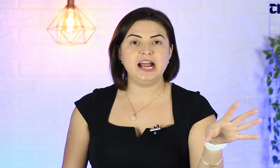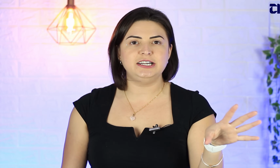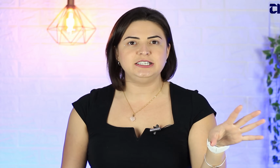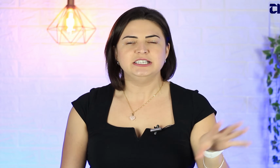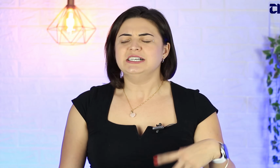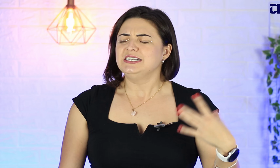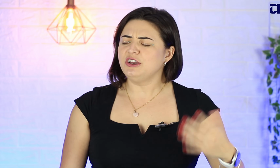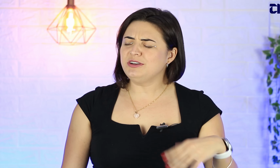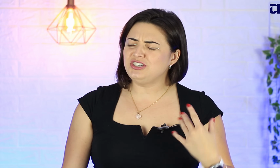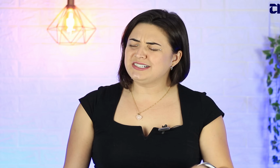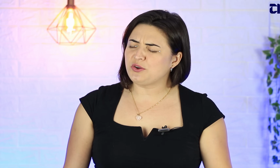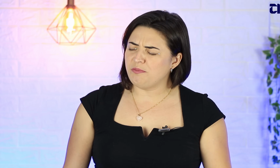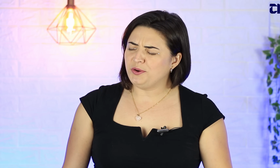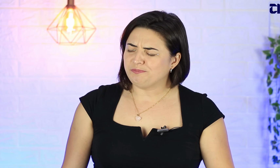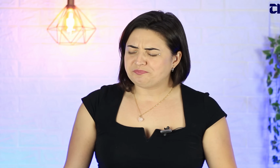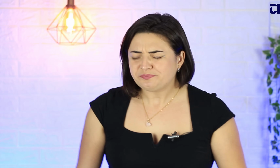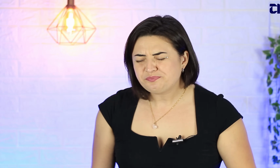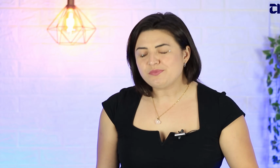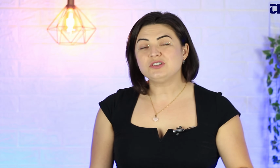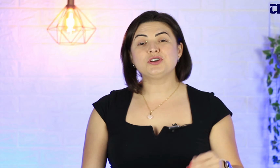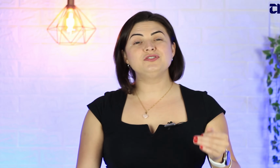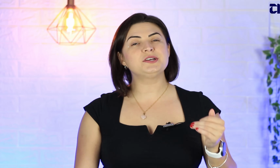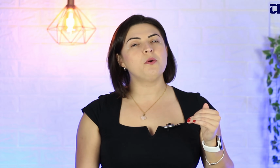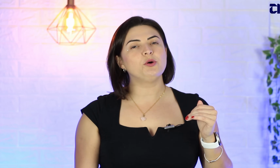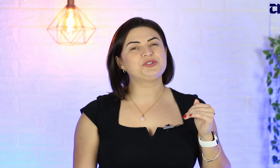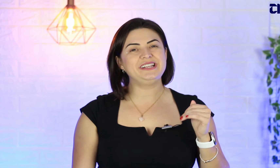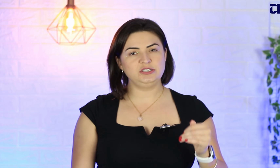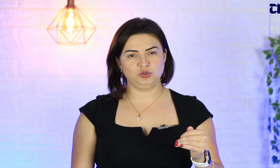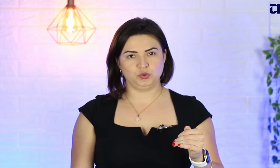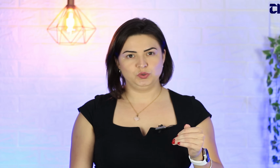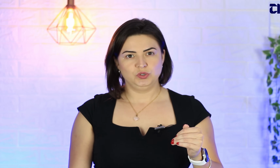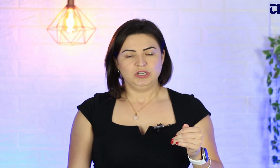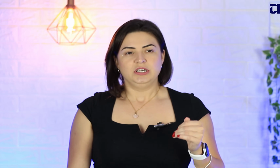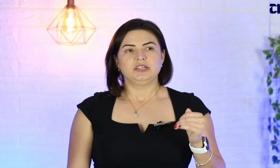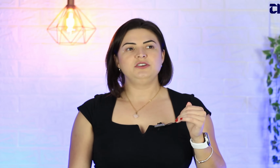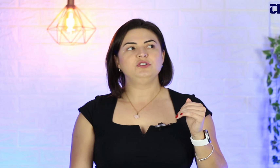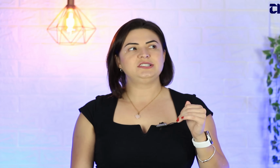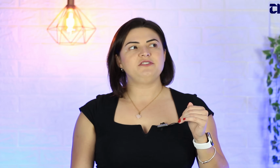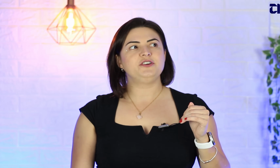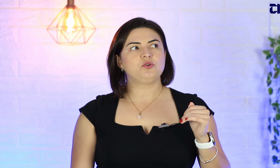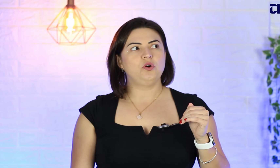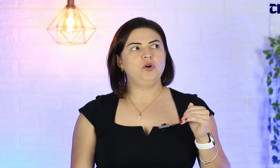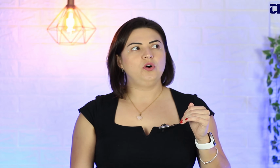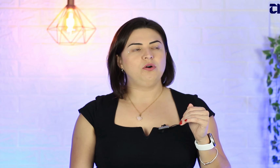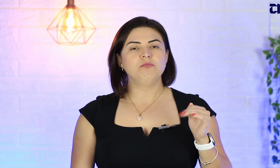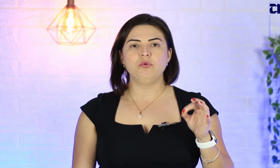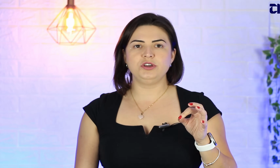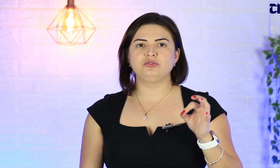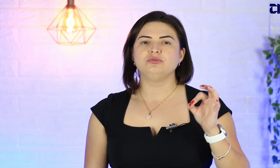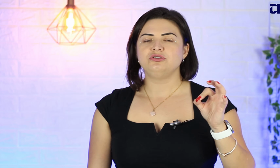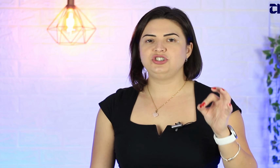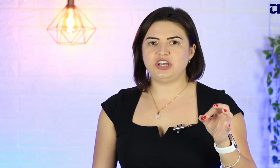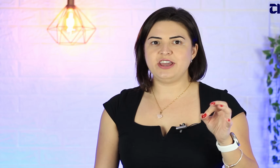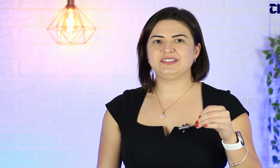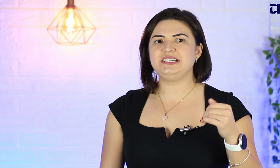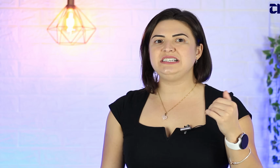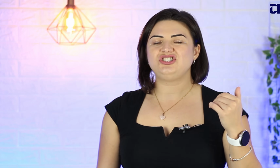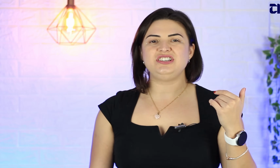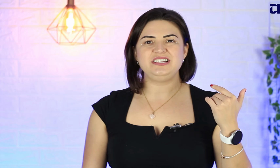carne? Então, imagina que você comeu. Só que você comeu tanto que você ficou muito cheio, assim, de